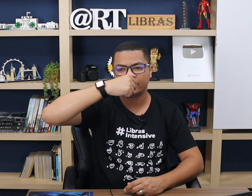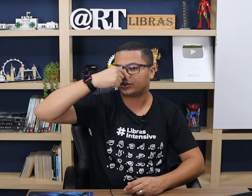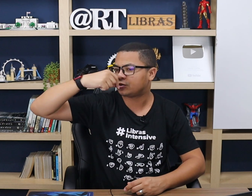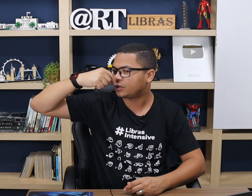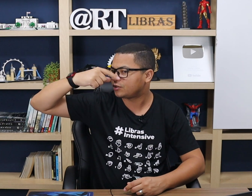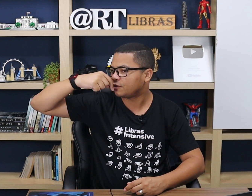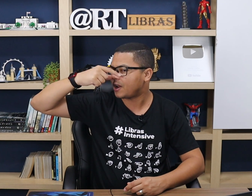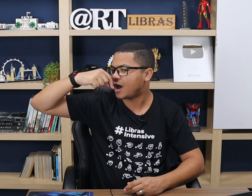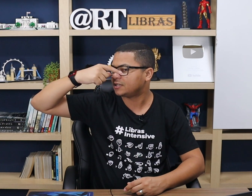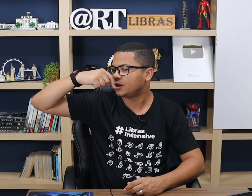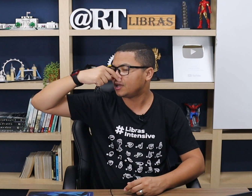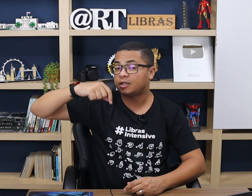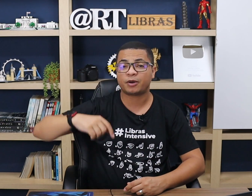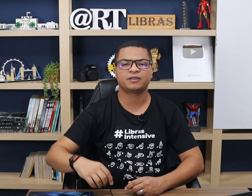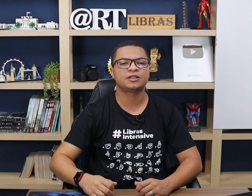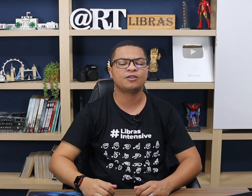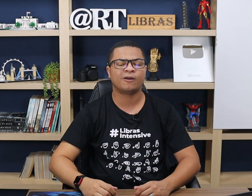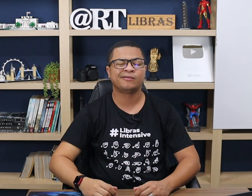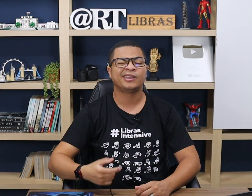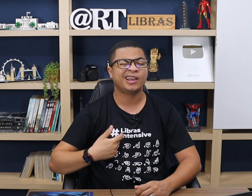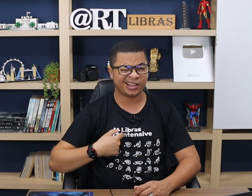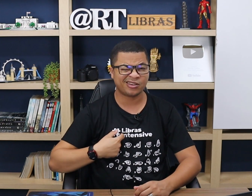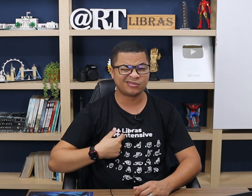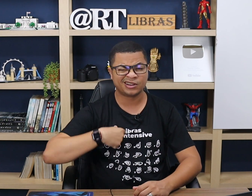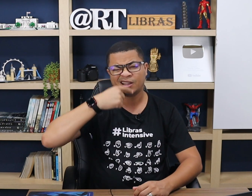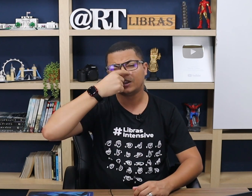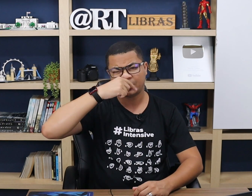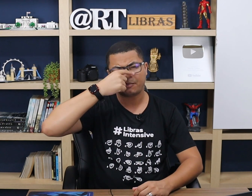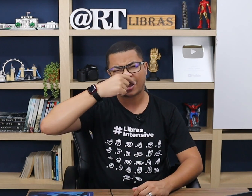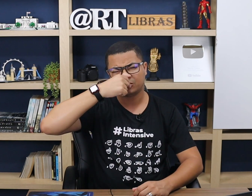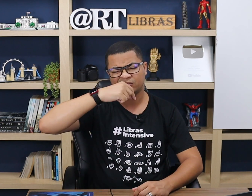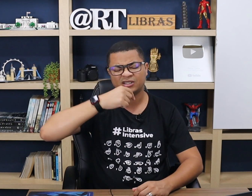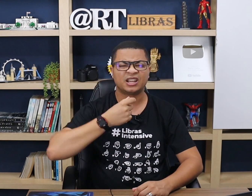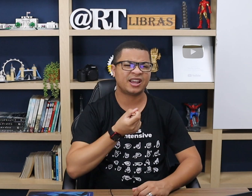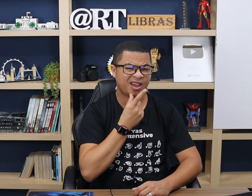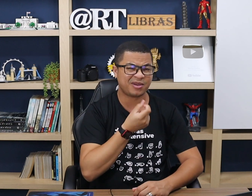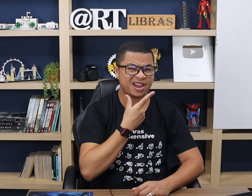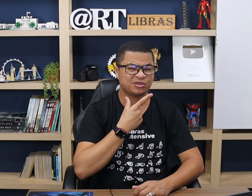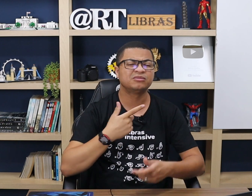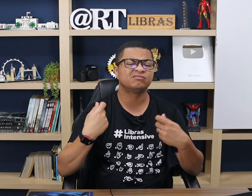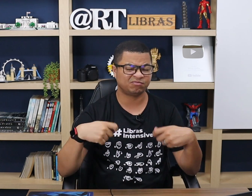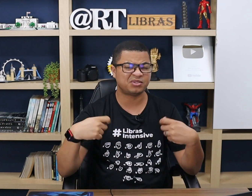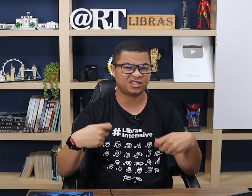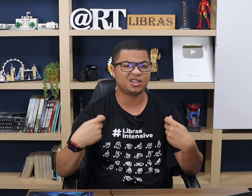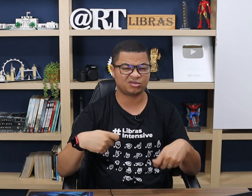aqui ó dentro de um contexto de frase você pode fazer assim ó eu gripado remédio preciso